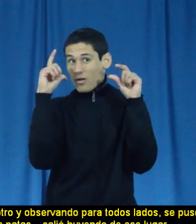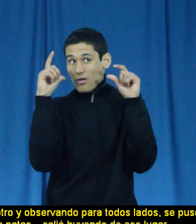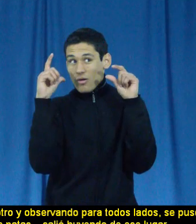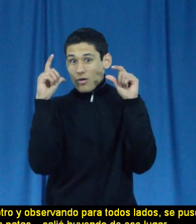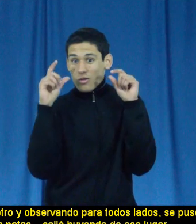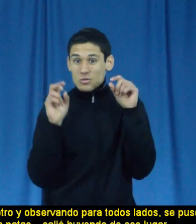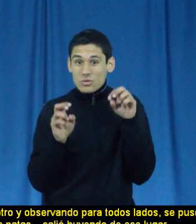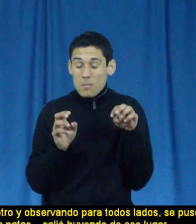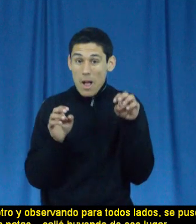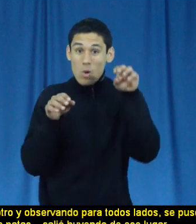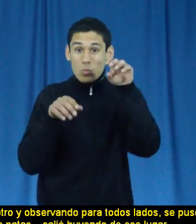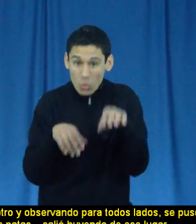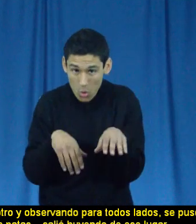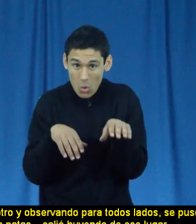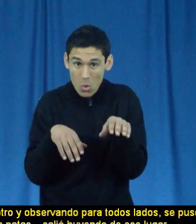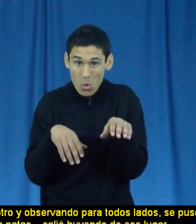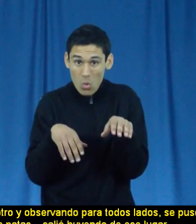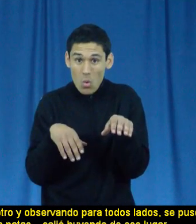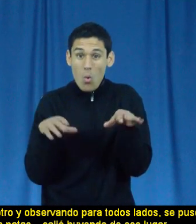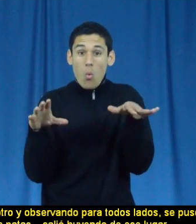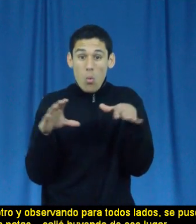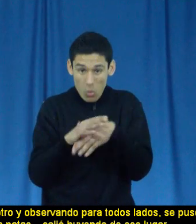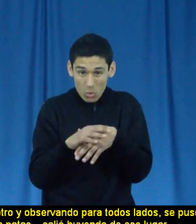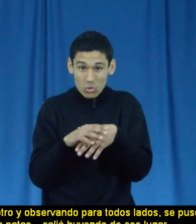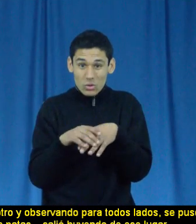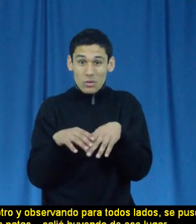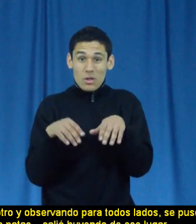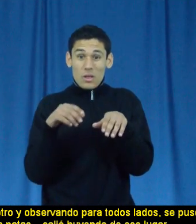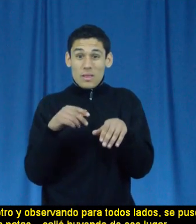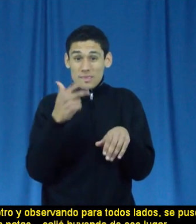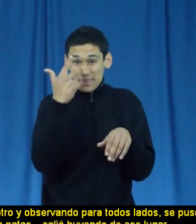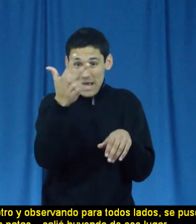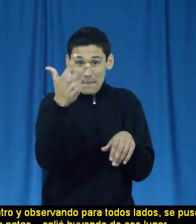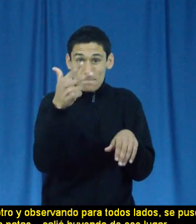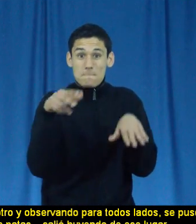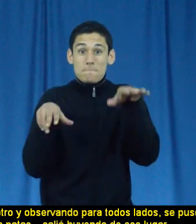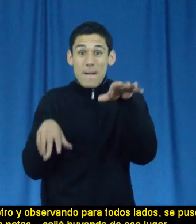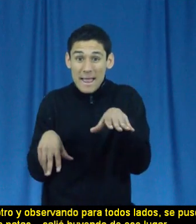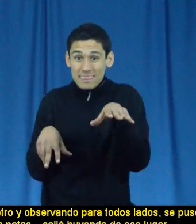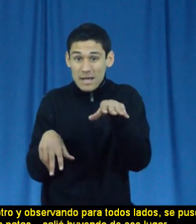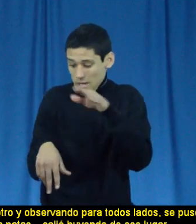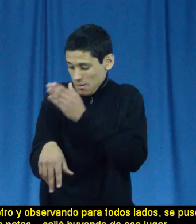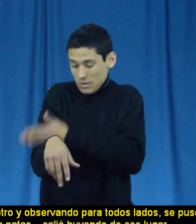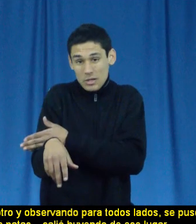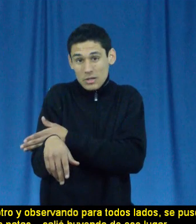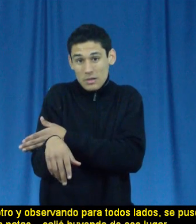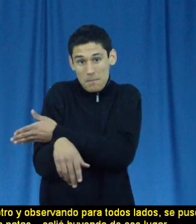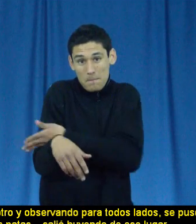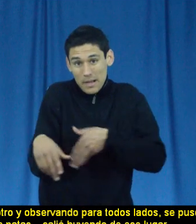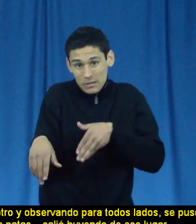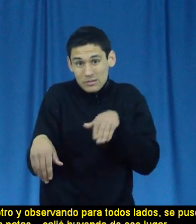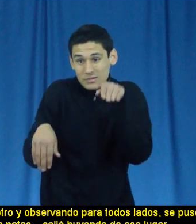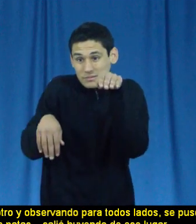muerto. Abrió un ojo, abrió el otro, y observando para todos lados se puso de pie. ¿Y con tres patas?